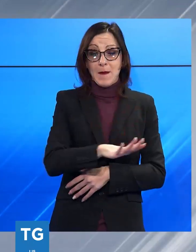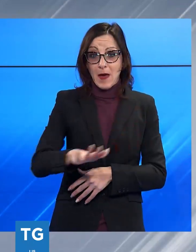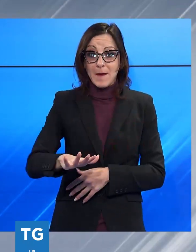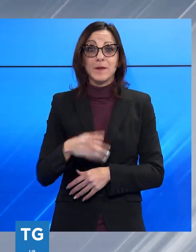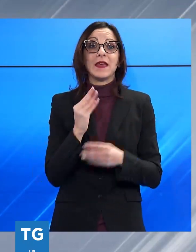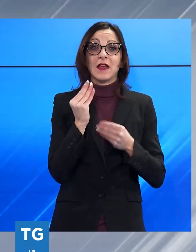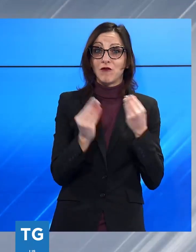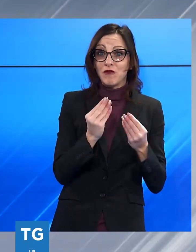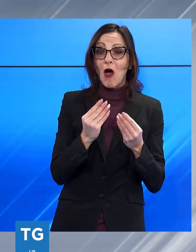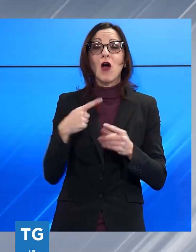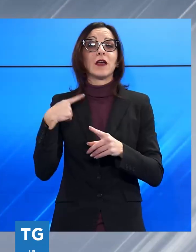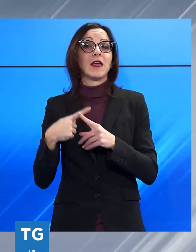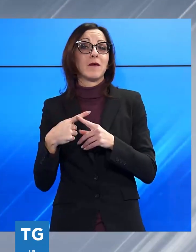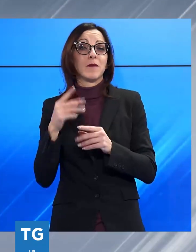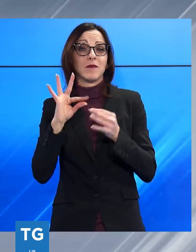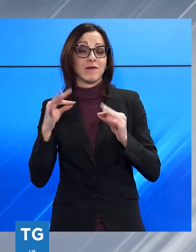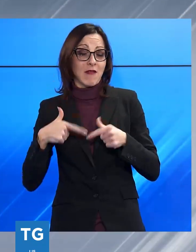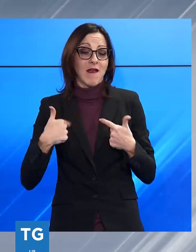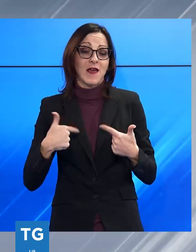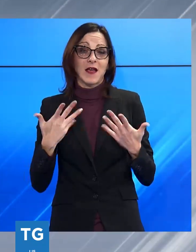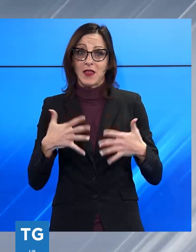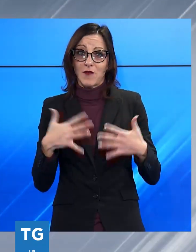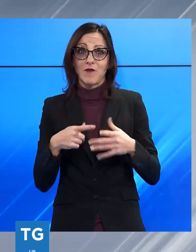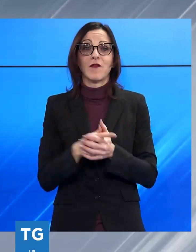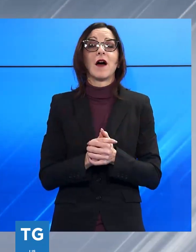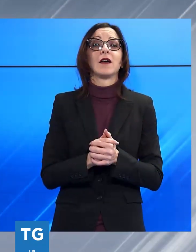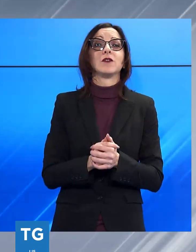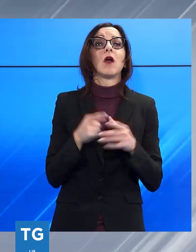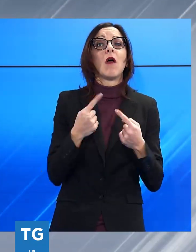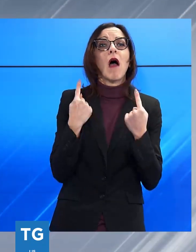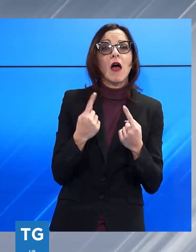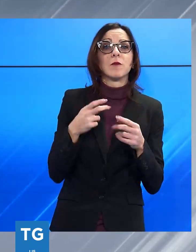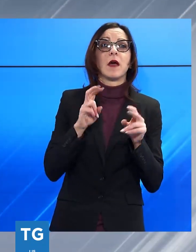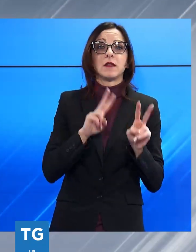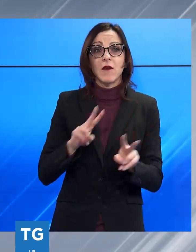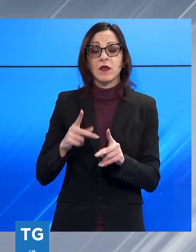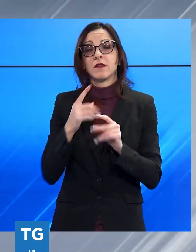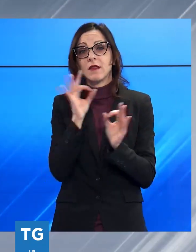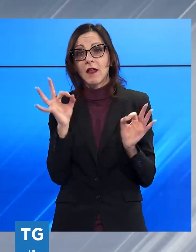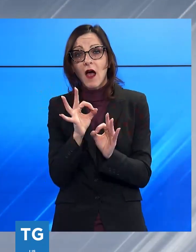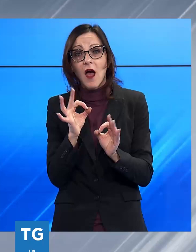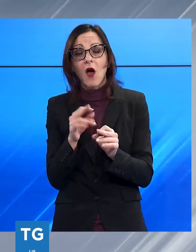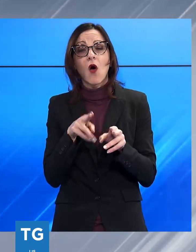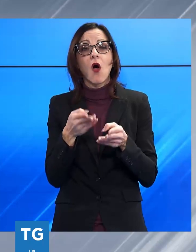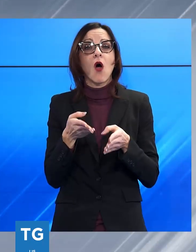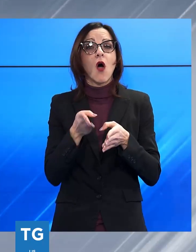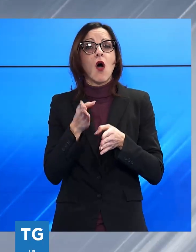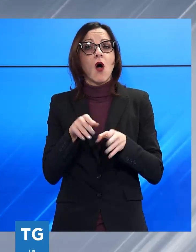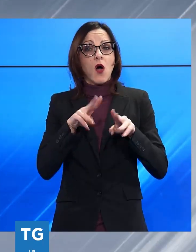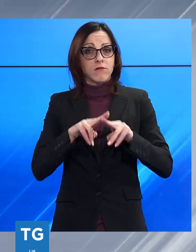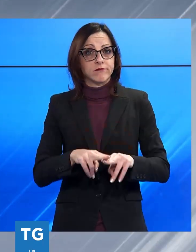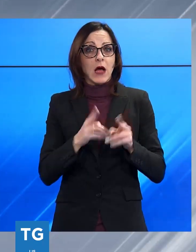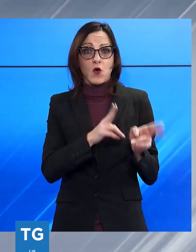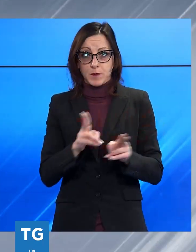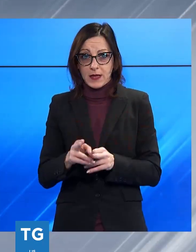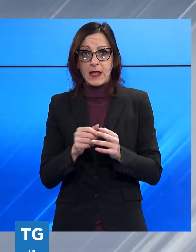gadget ai bambini degenti a quelli che si trovavano in reparto in attesa della visita ambulatoriale alla presenza del personale sanitario e